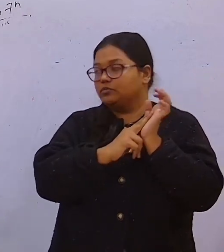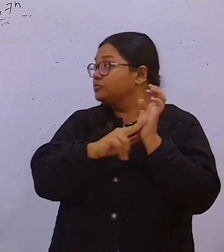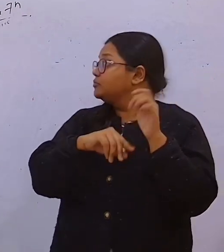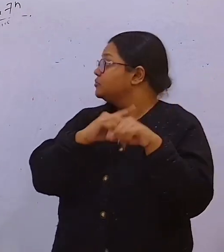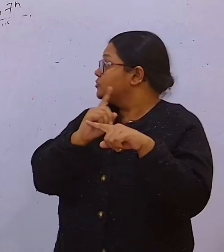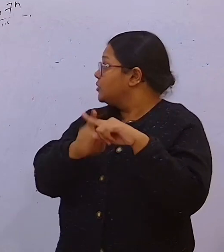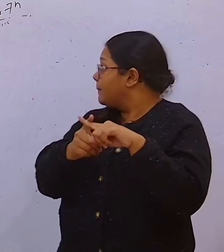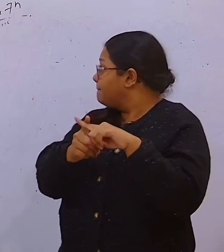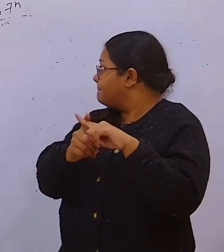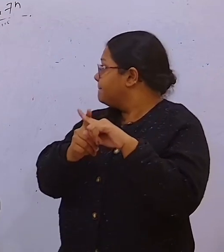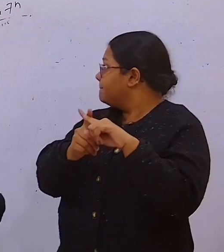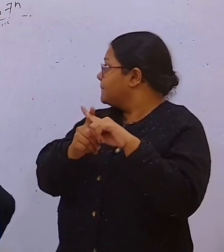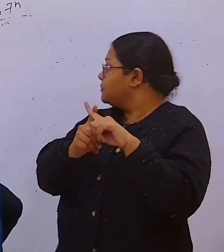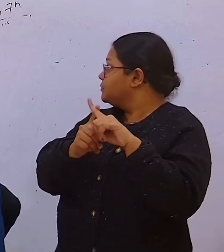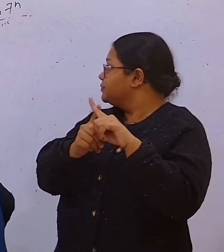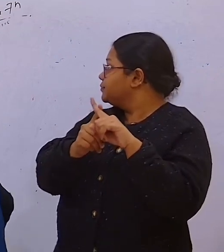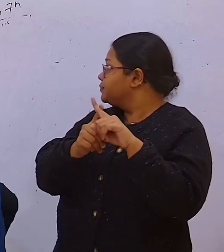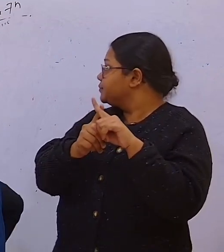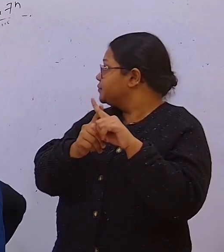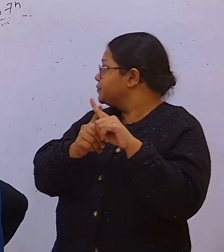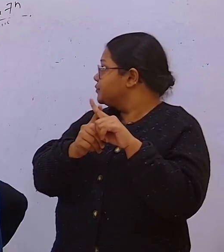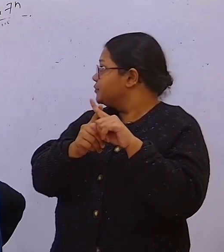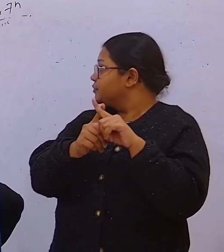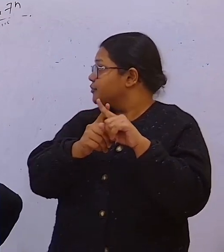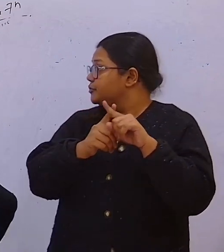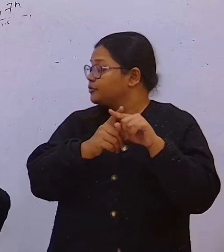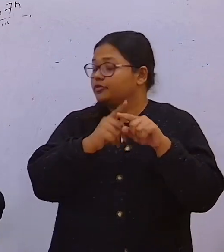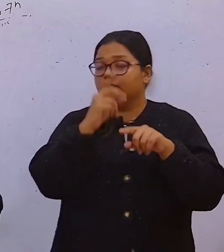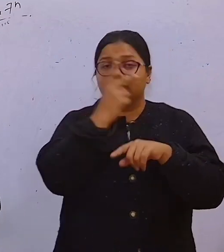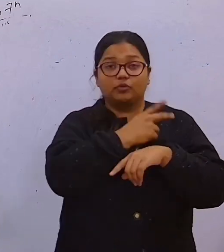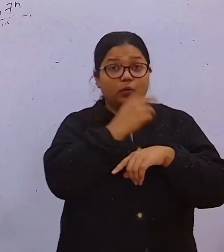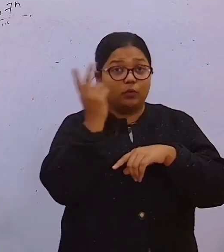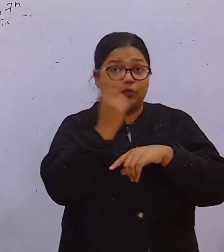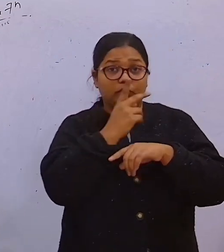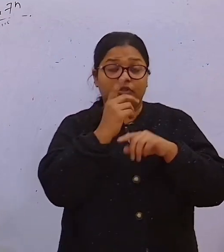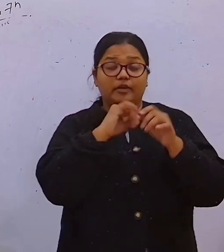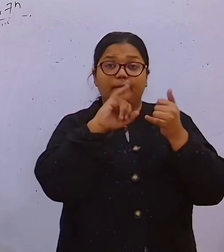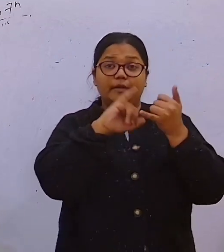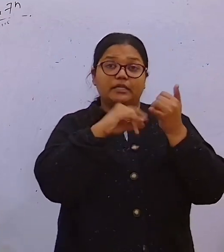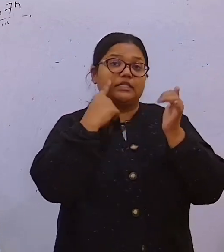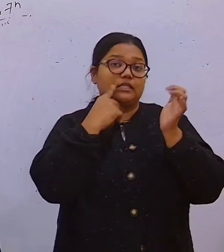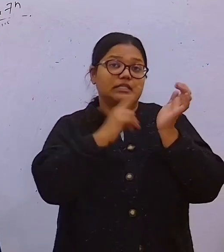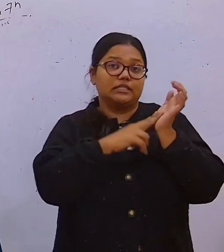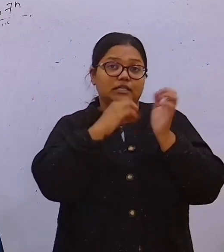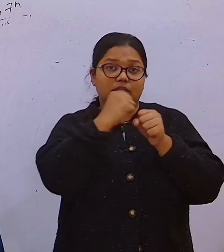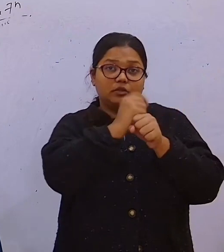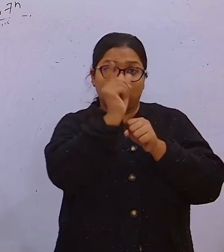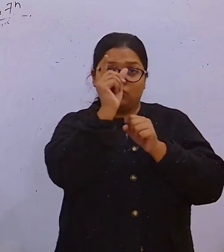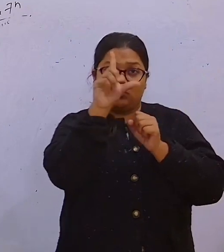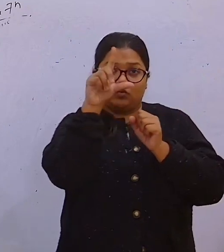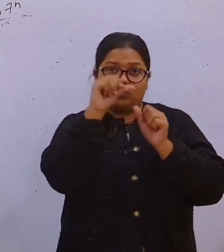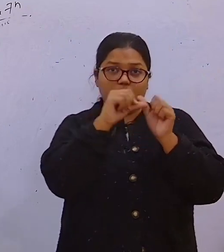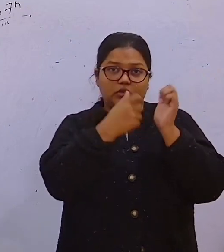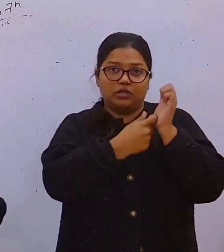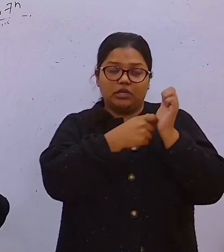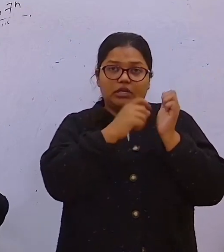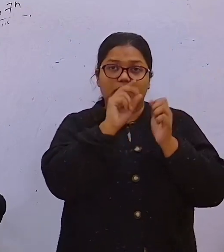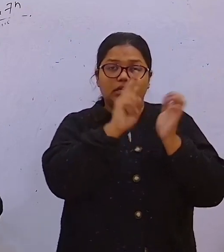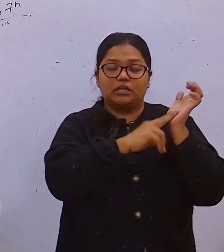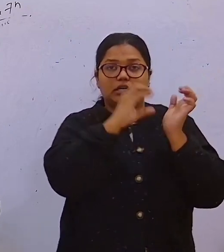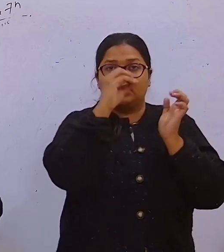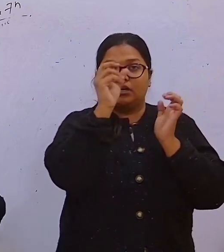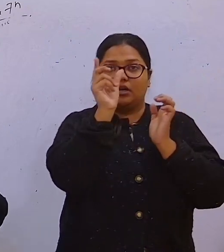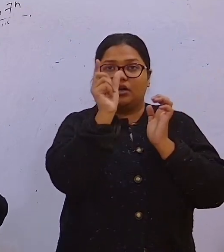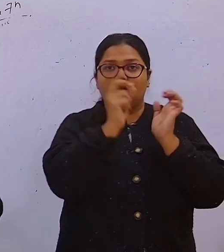यदि नाउन प्लस प्रीपोजिशन प्लस वही नाउन हो तो प्रीपोजिशन के दोनों तरफ सिंगुलर नाउन